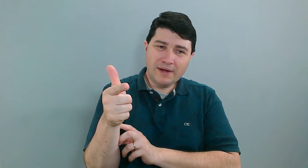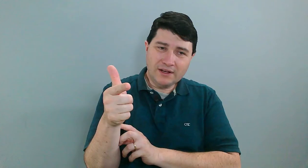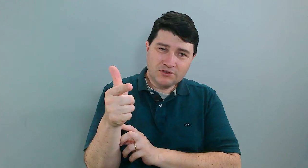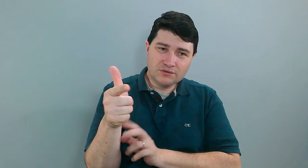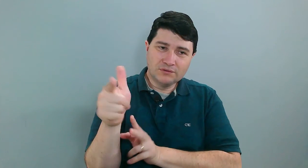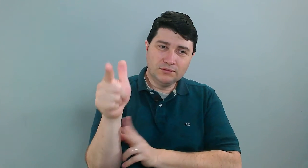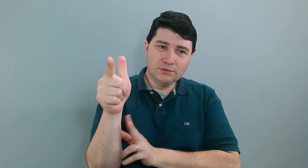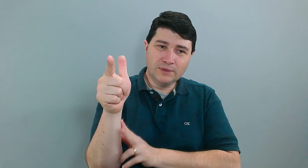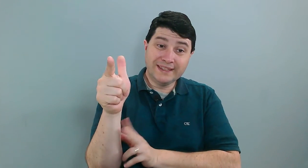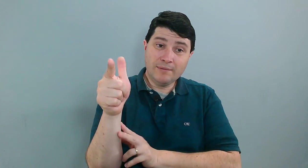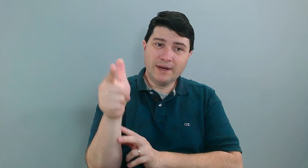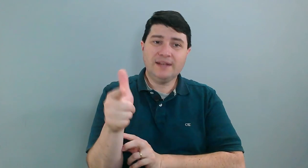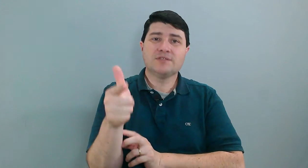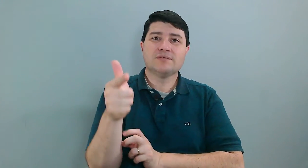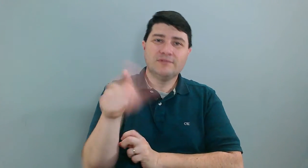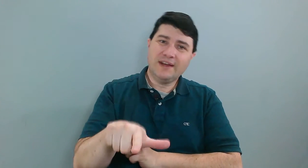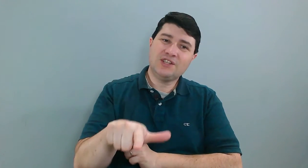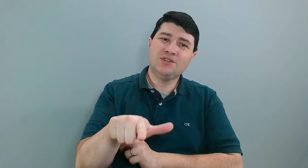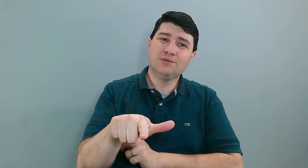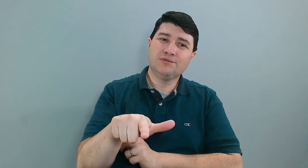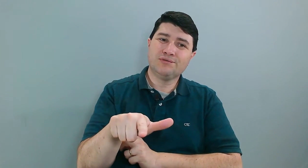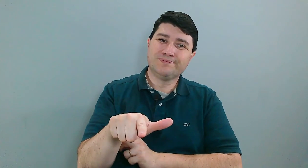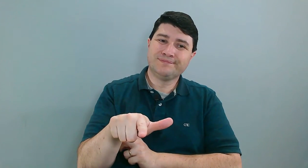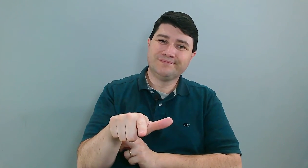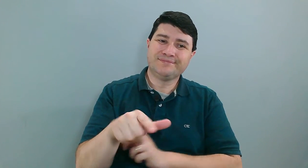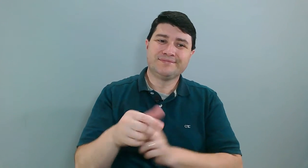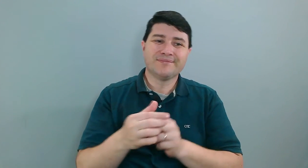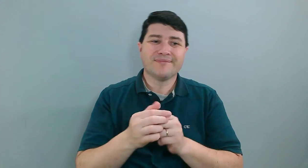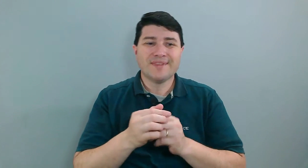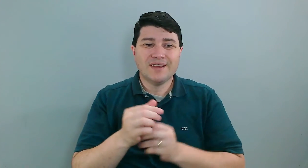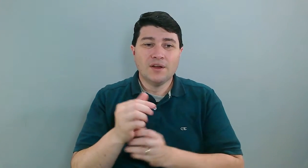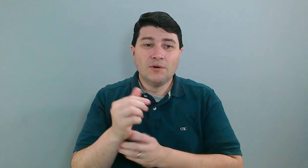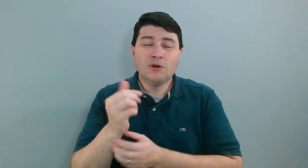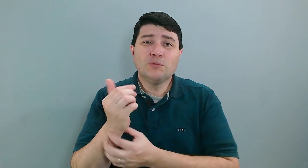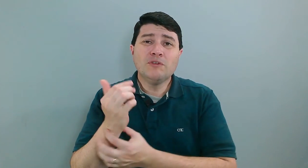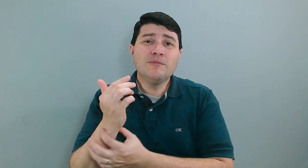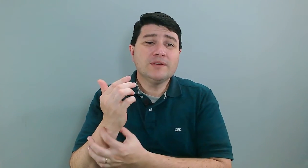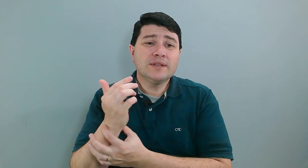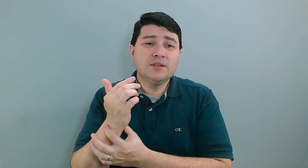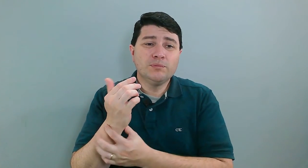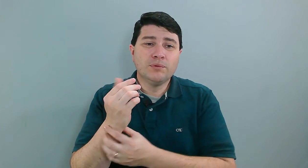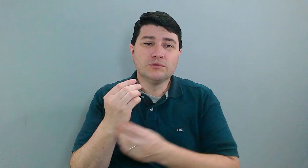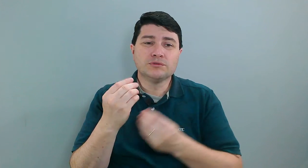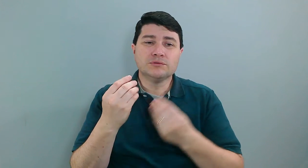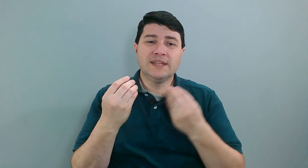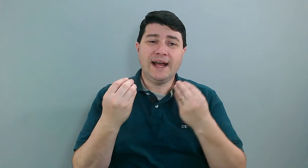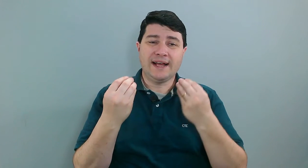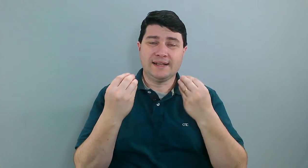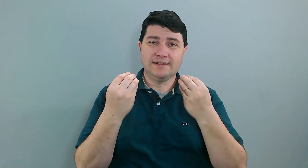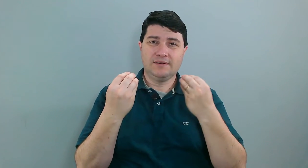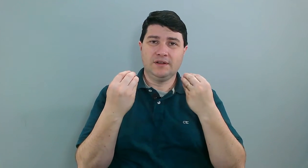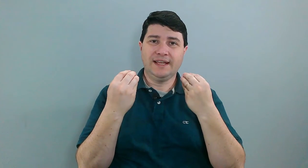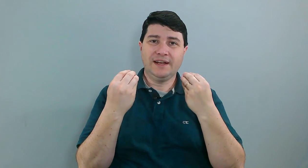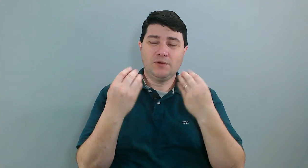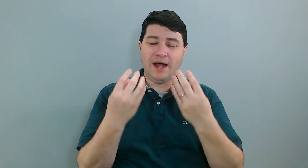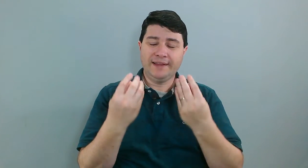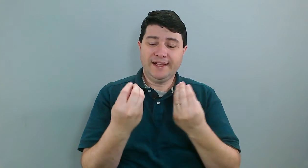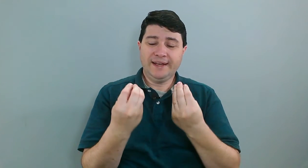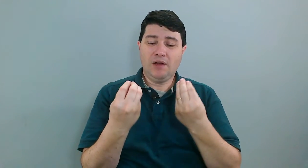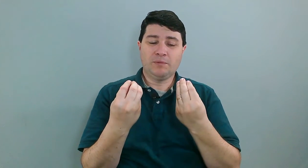baixo do antebraço, faz de novo. Outro movimento aqui do pulso, dar algo para a